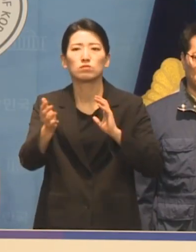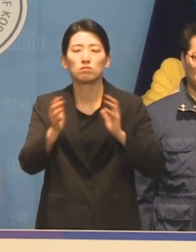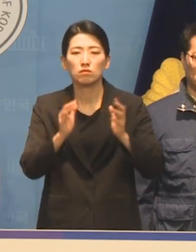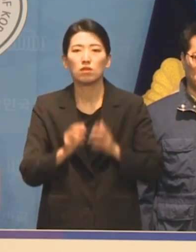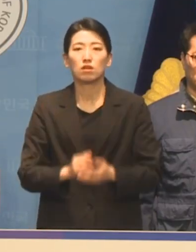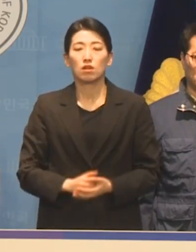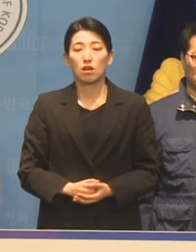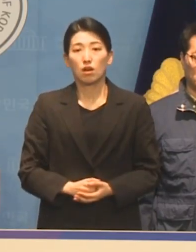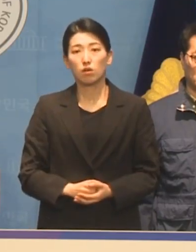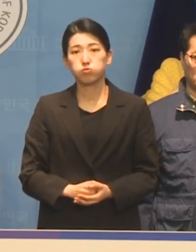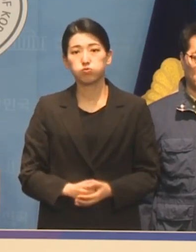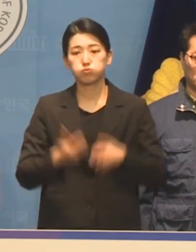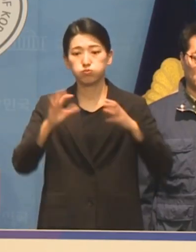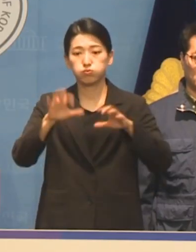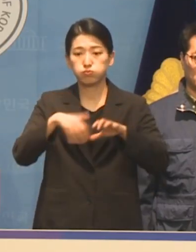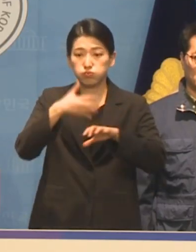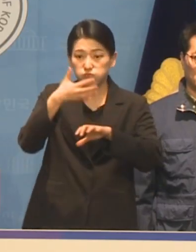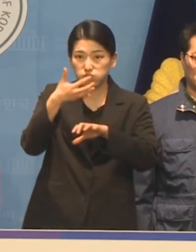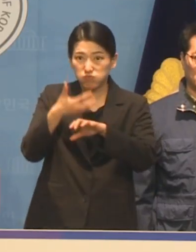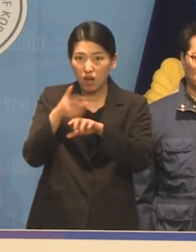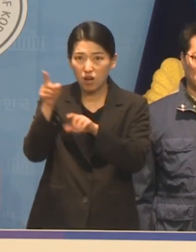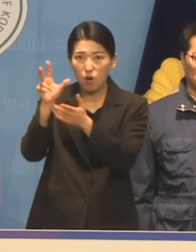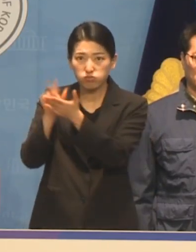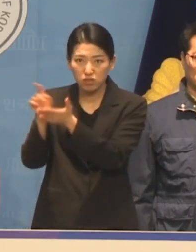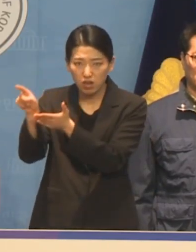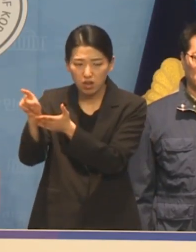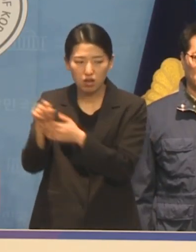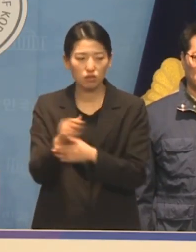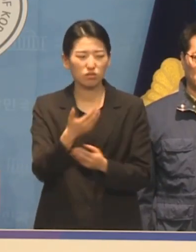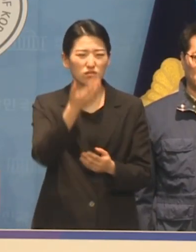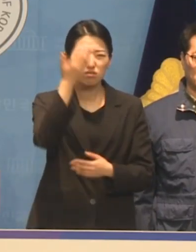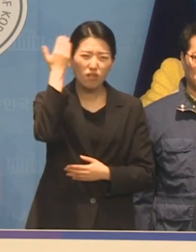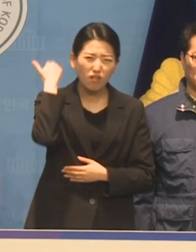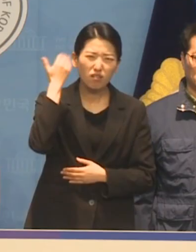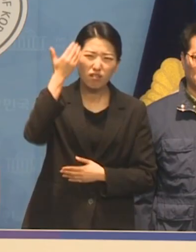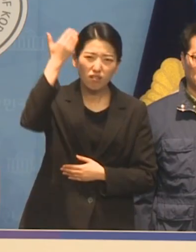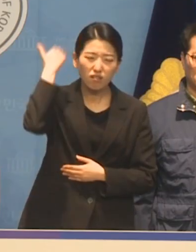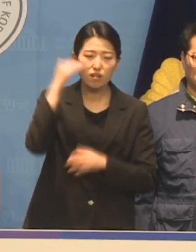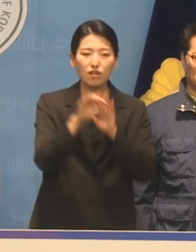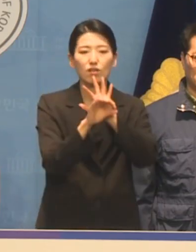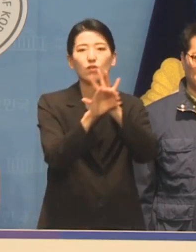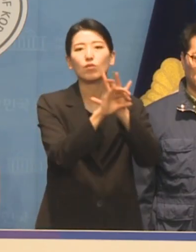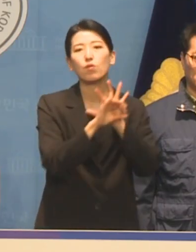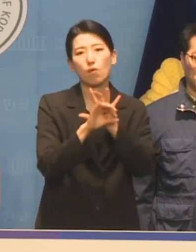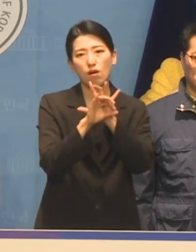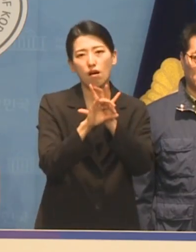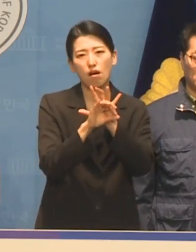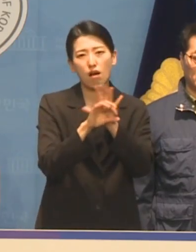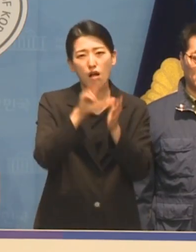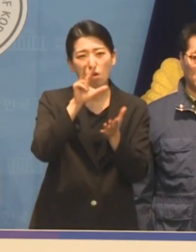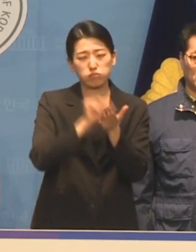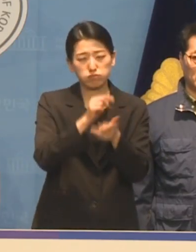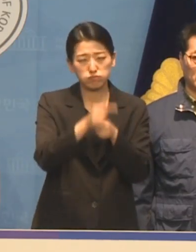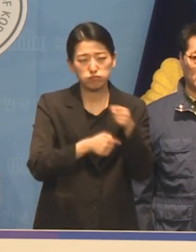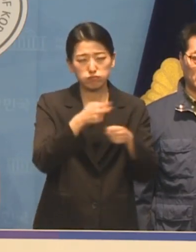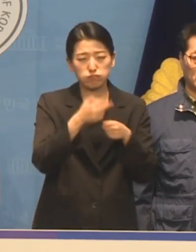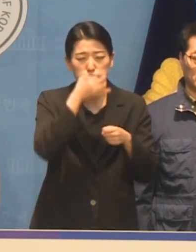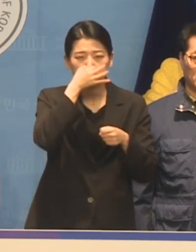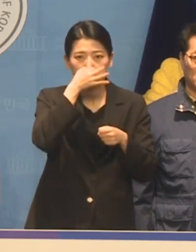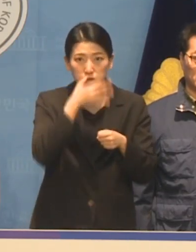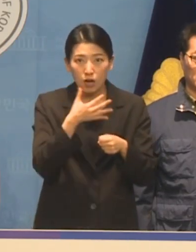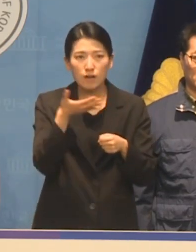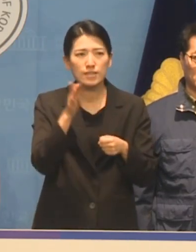국가적 재난 상황인 코로나도 버텨냈던 종로구 소상공인이 마주한 지금의 현실은